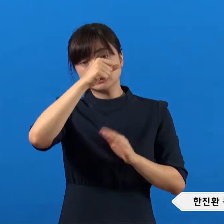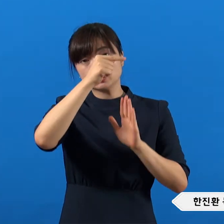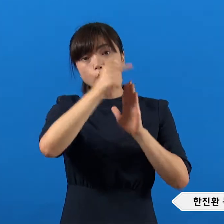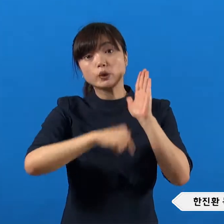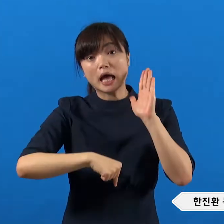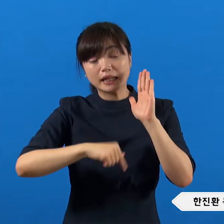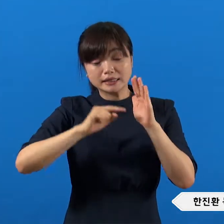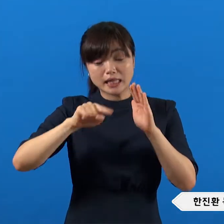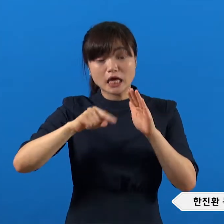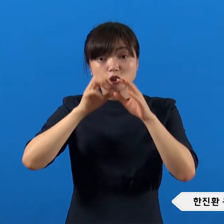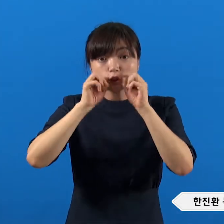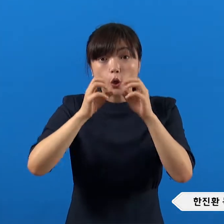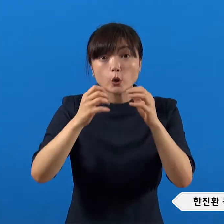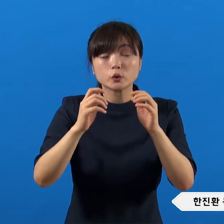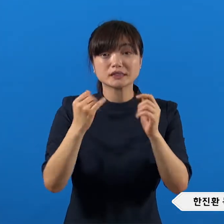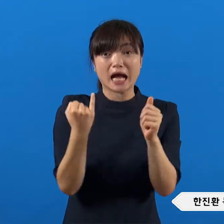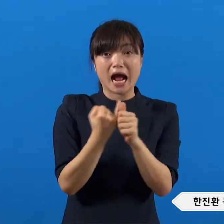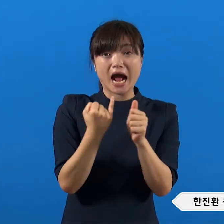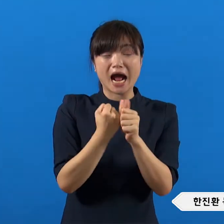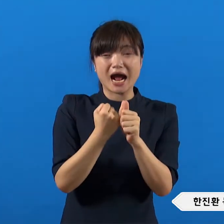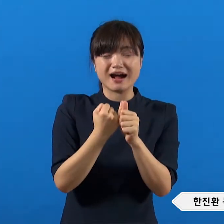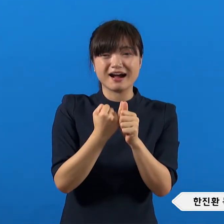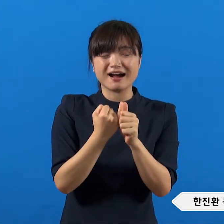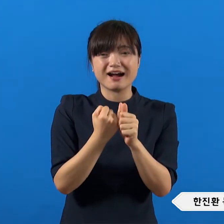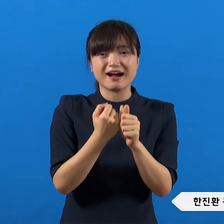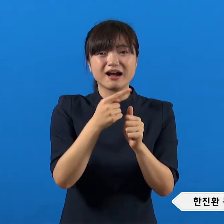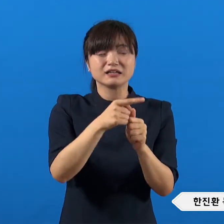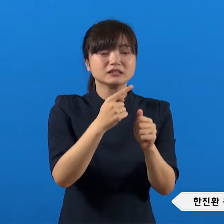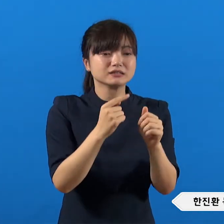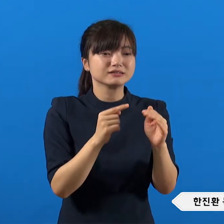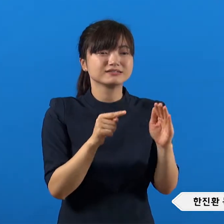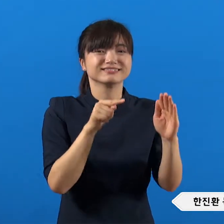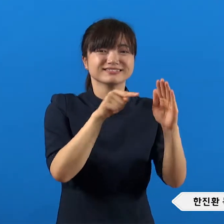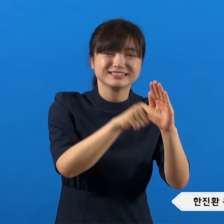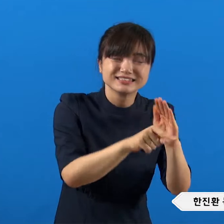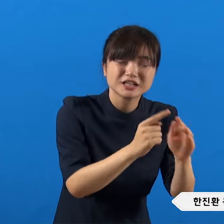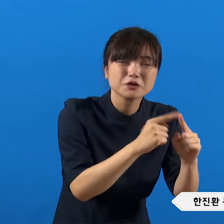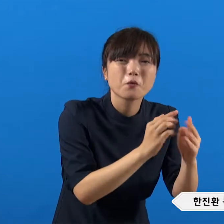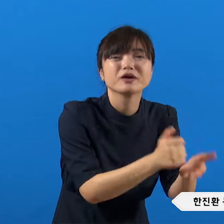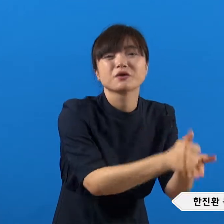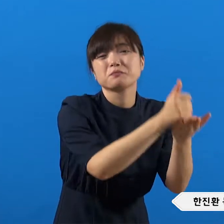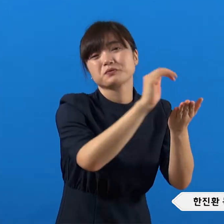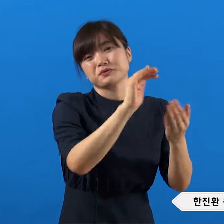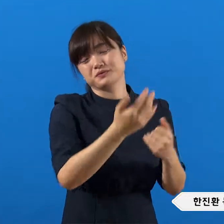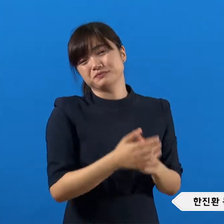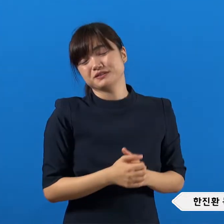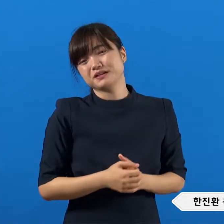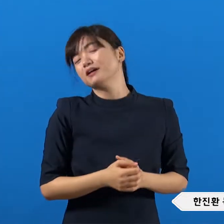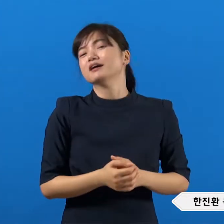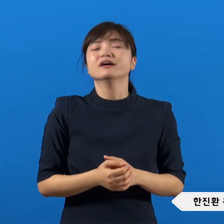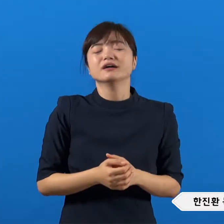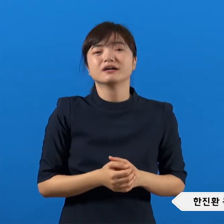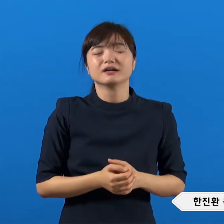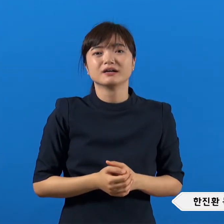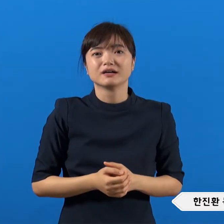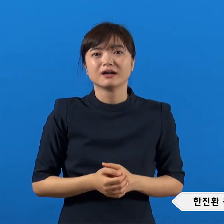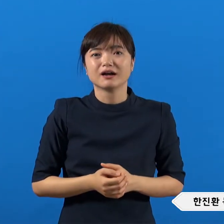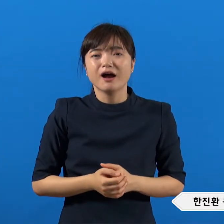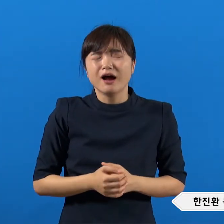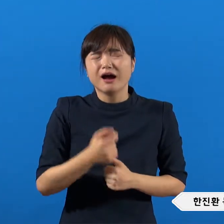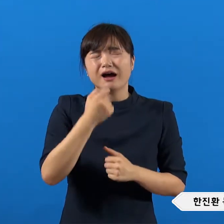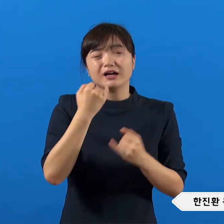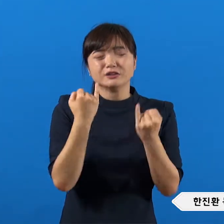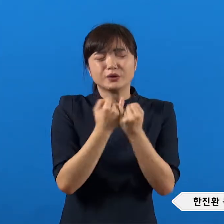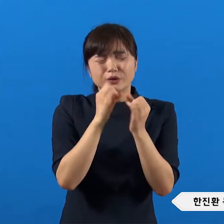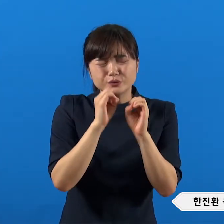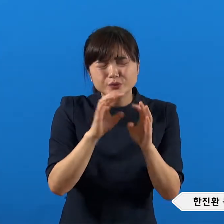한 가정이 이제 그곳에 가서 그 교회를 섬기게 됐습니다. 전도사님이